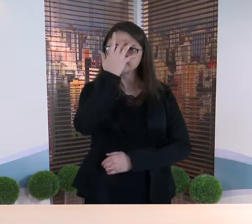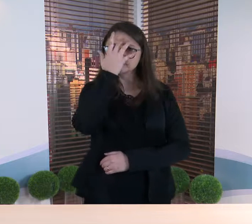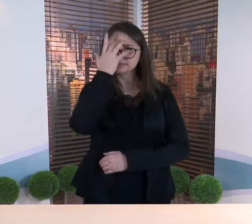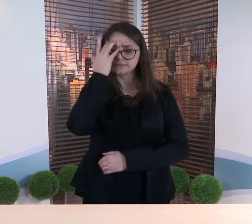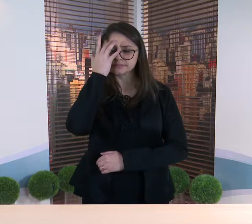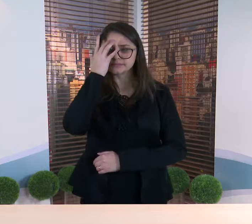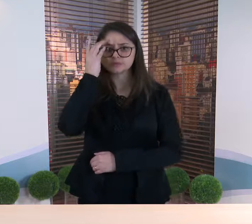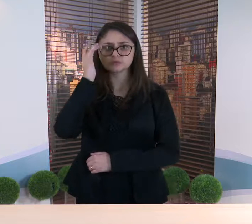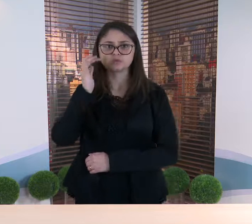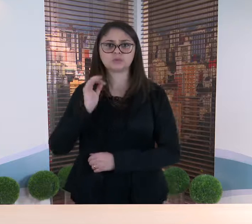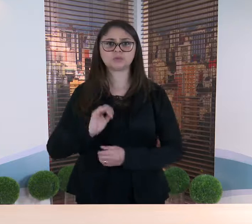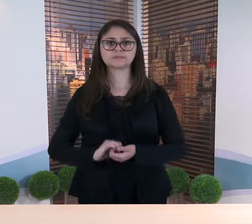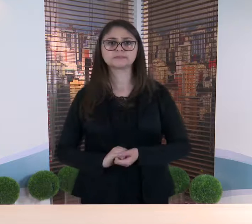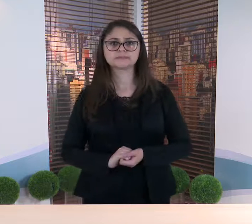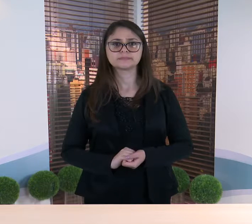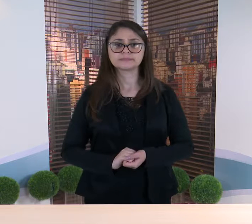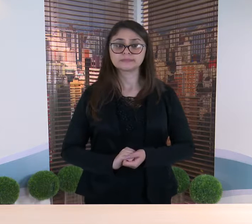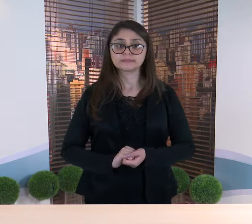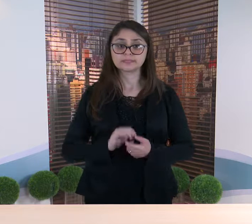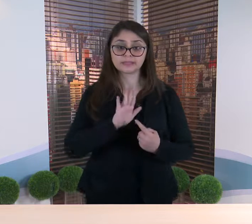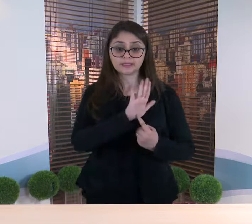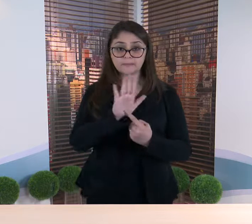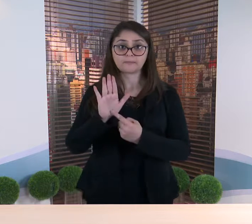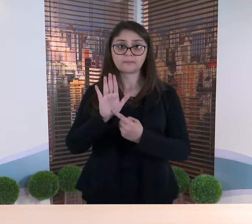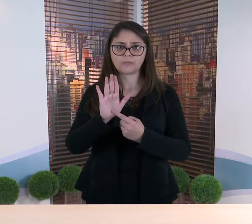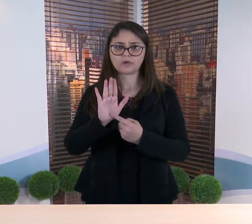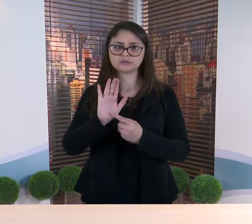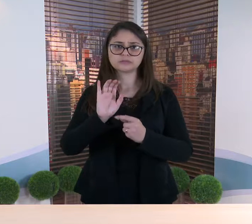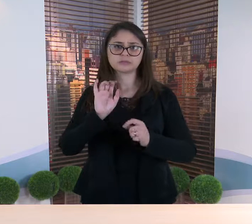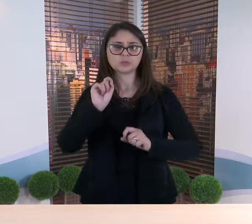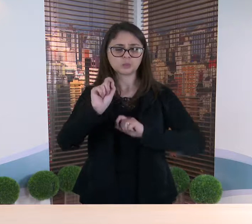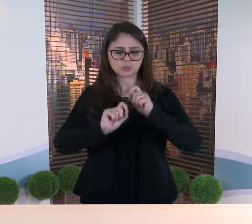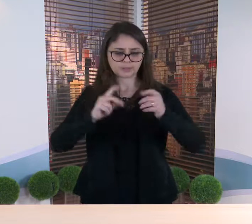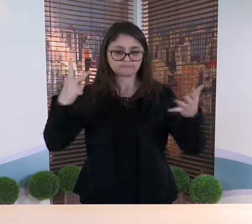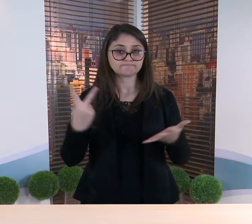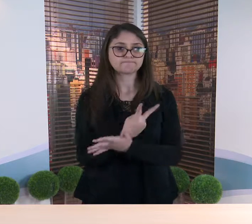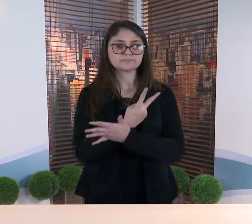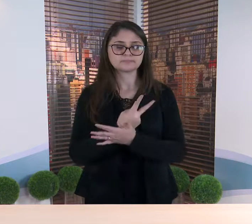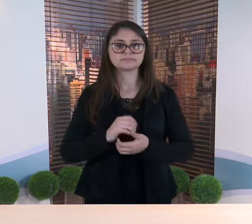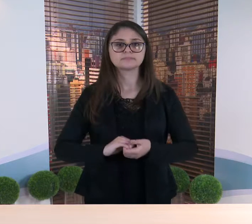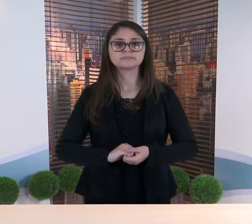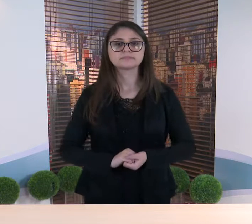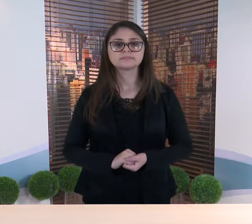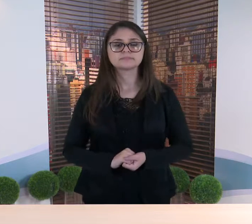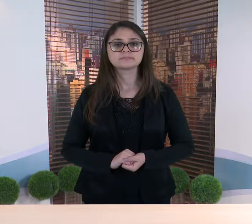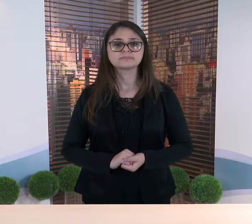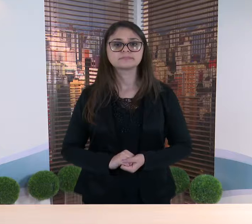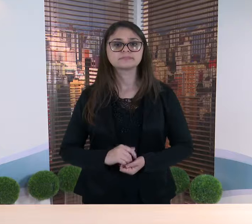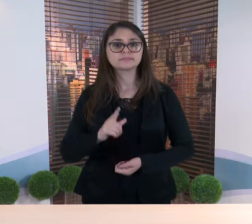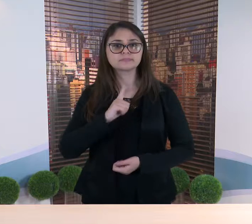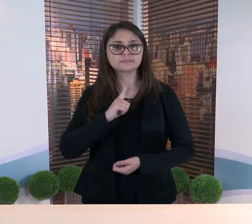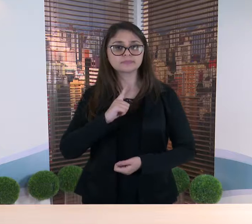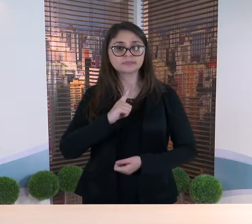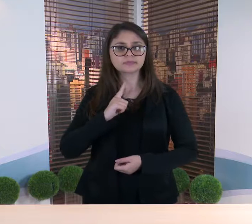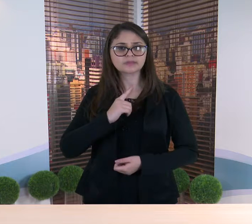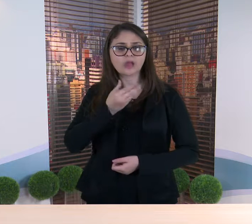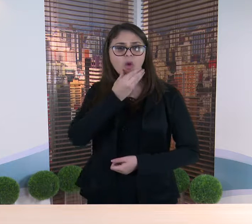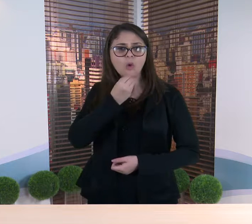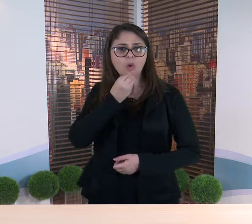tragédia. Eu quero tomar emprestada aqui a imaginação de Charles Swindoll. Ele nos convida a